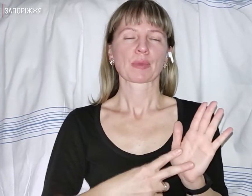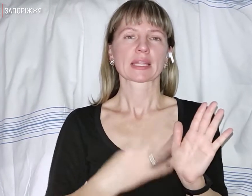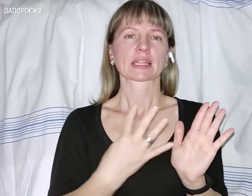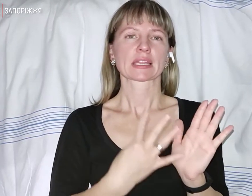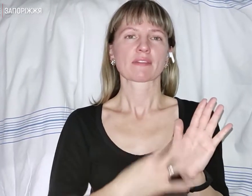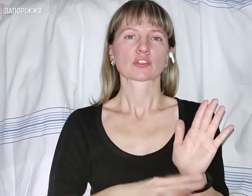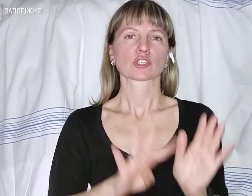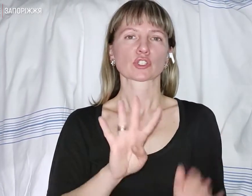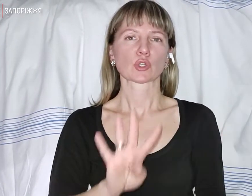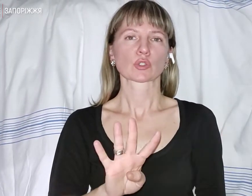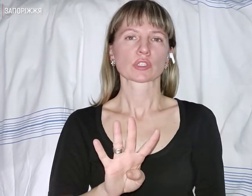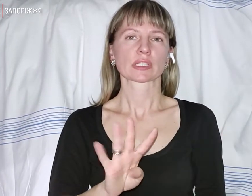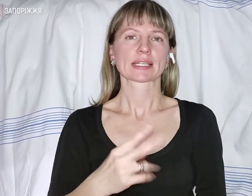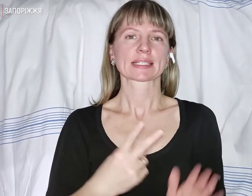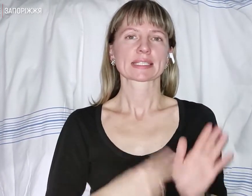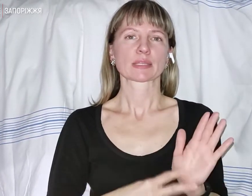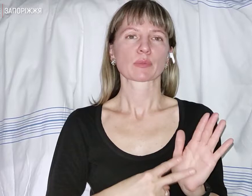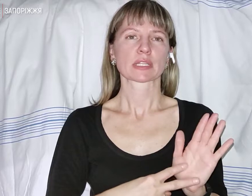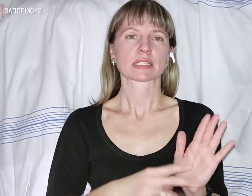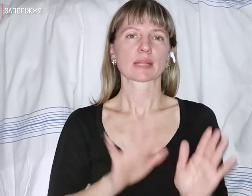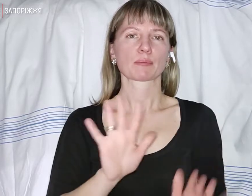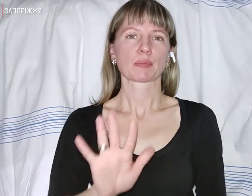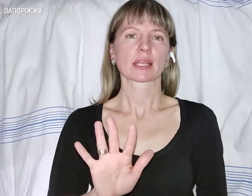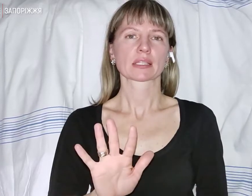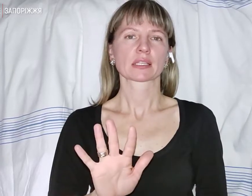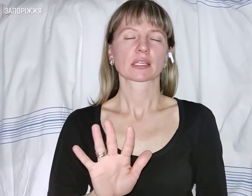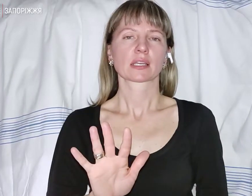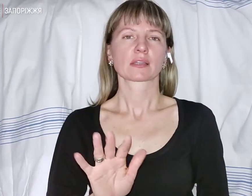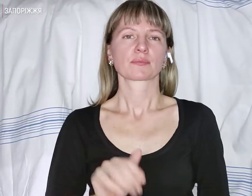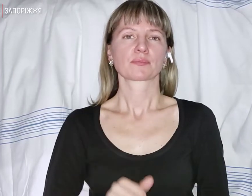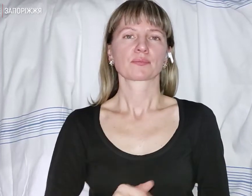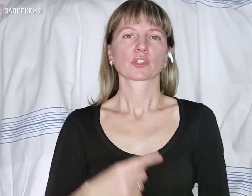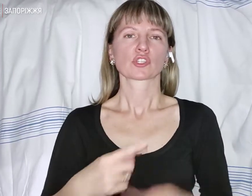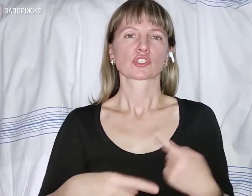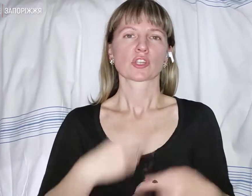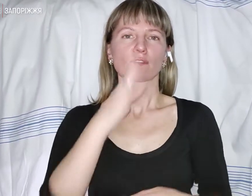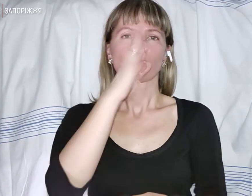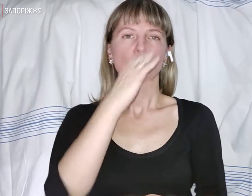Я имею в виду занести. Будет прохладненько, хотя я в этом сомневаюсь. А скажешь, хорошо?